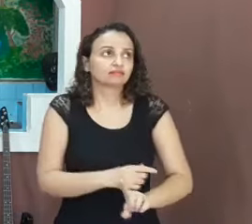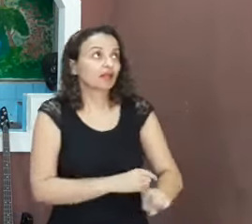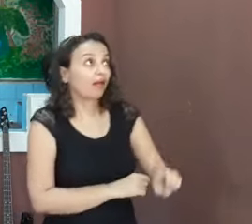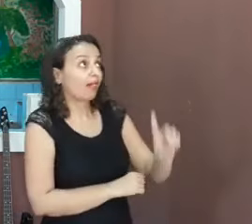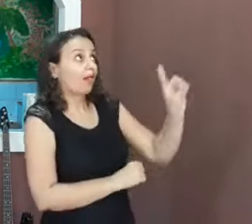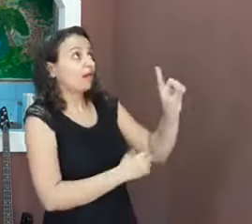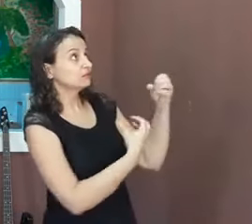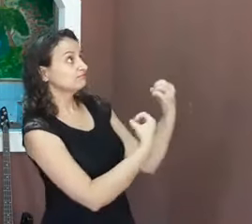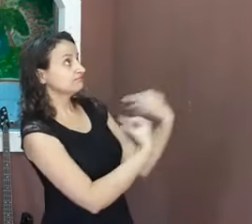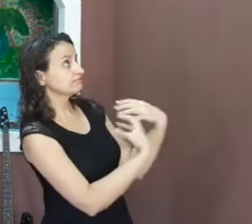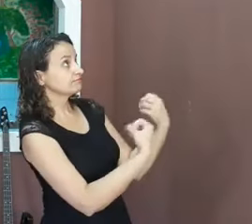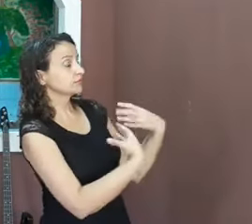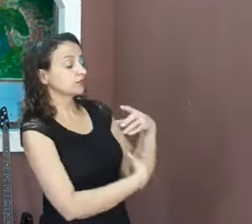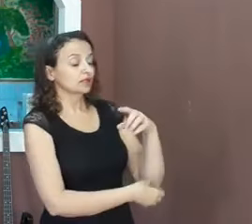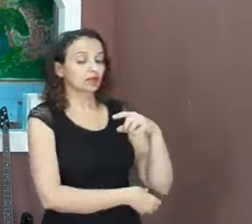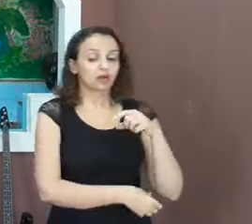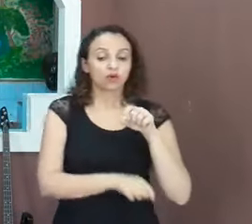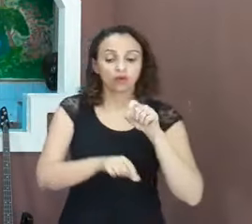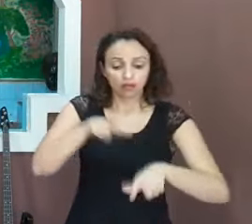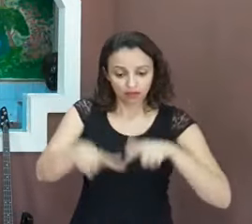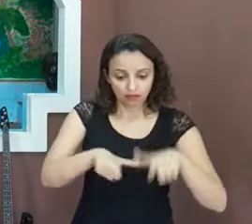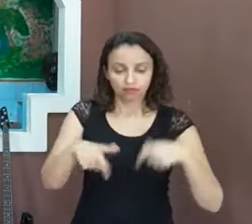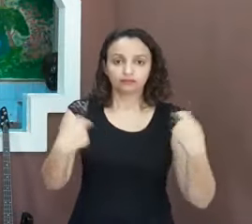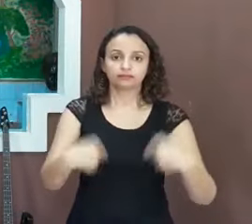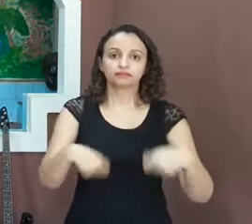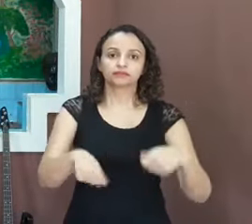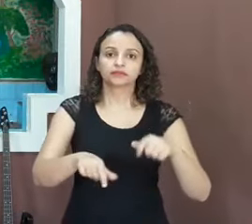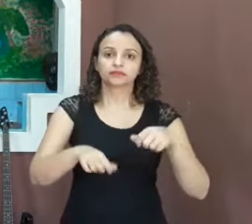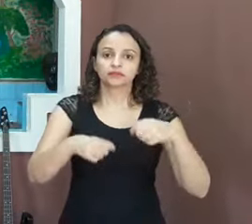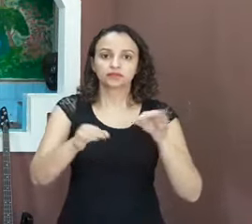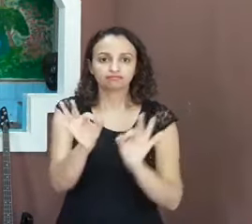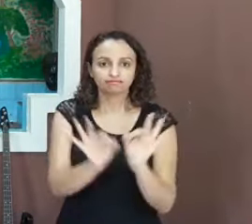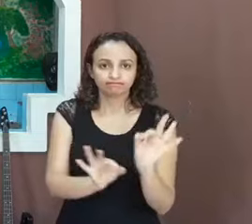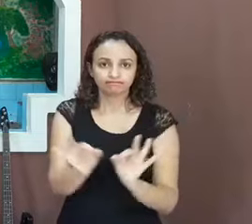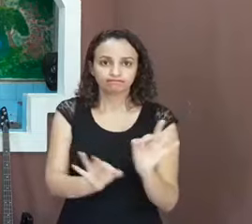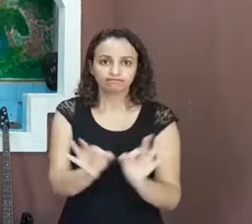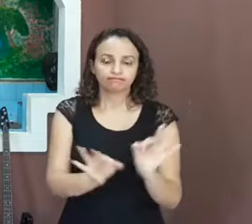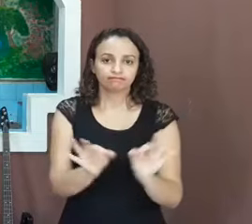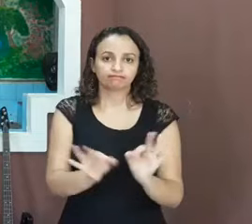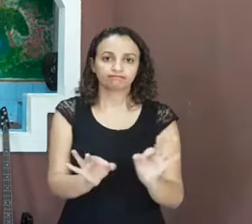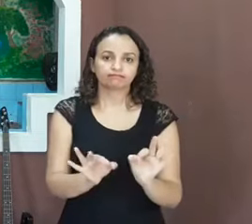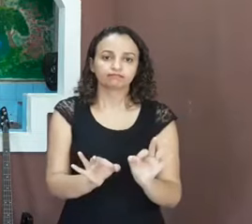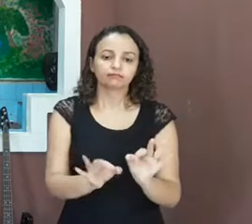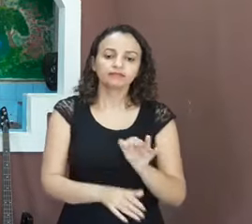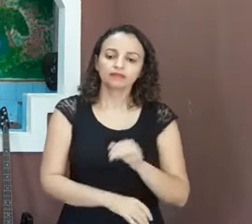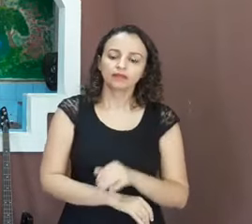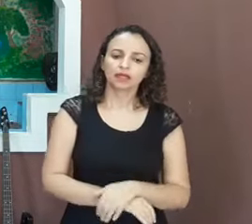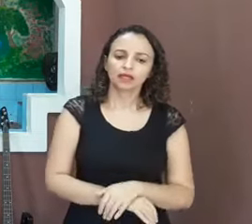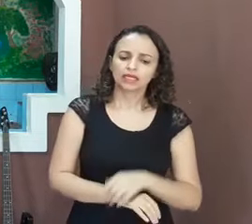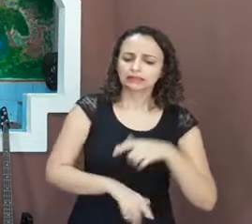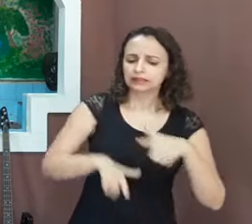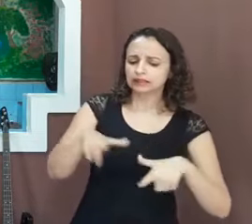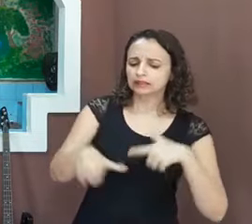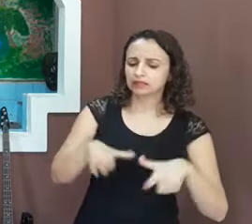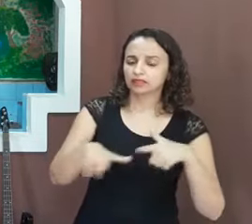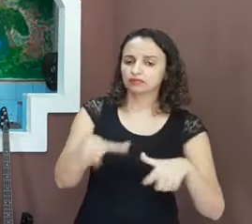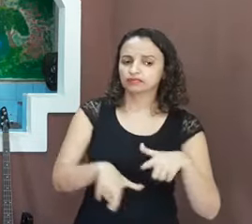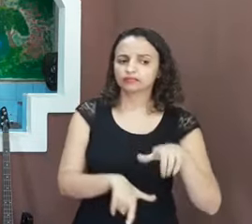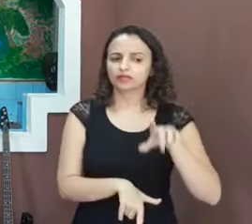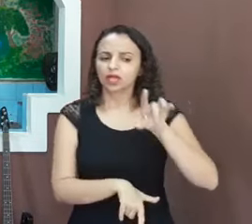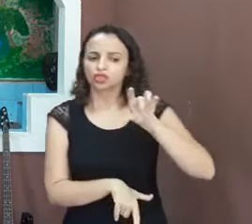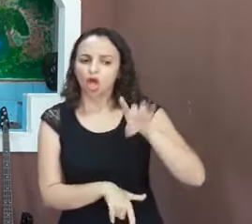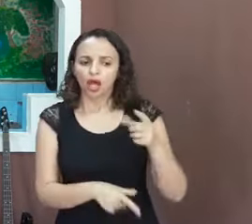há uma organização com relação ao trabalho, e podemos colocar, quando eu estou falando de trabalho aqui, não estou falando só